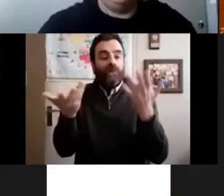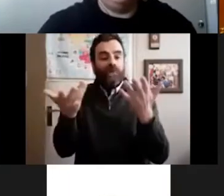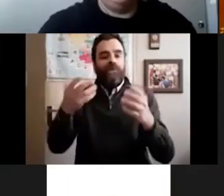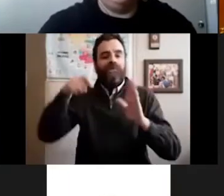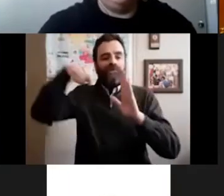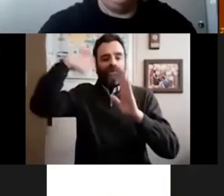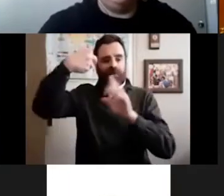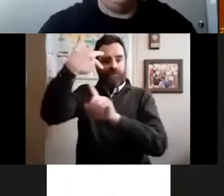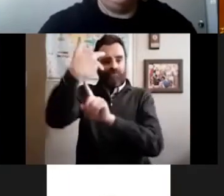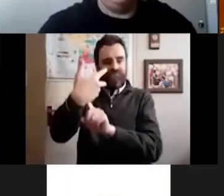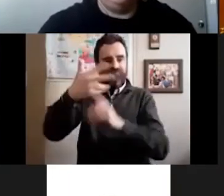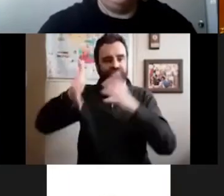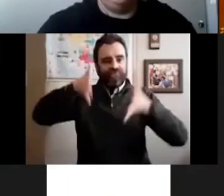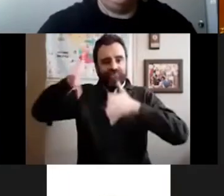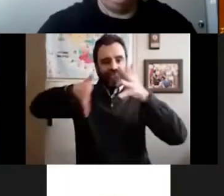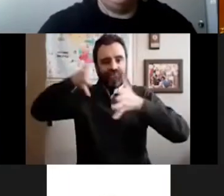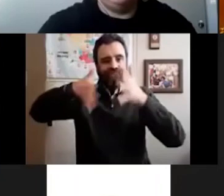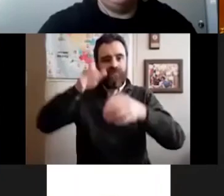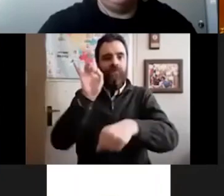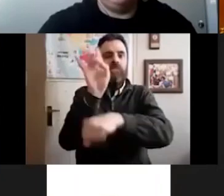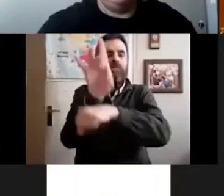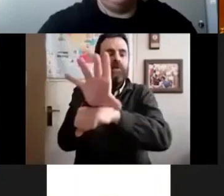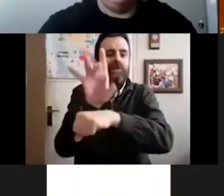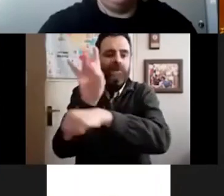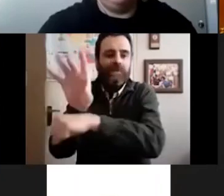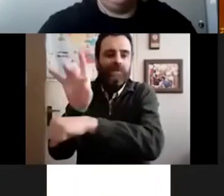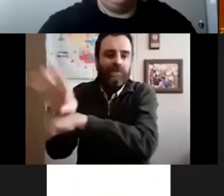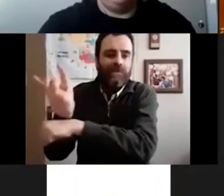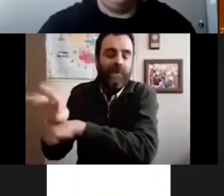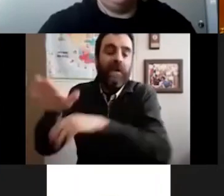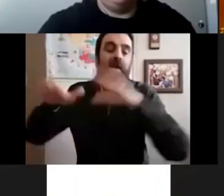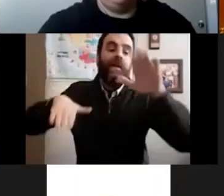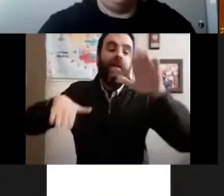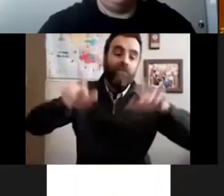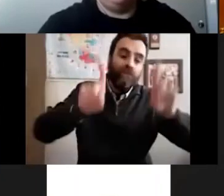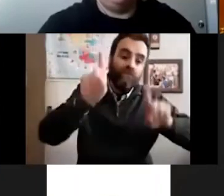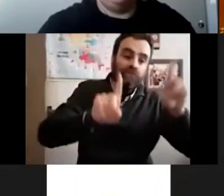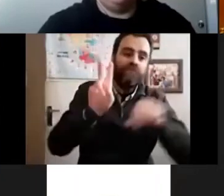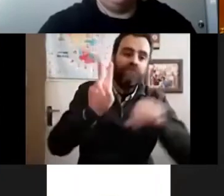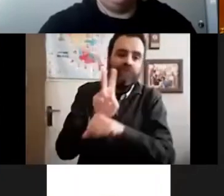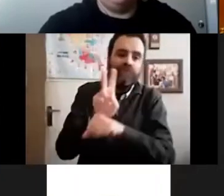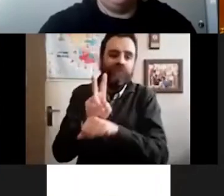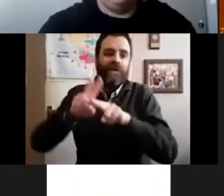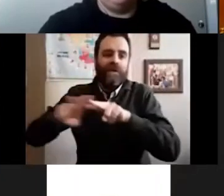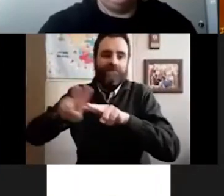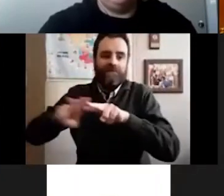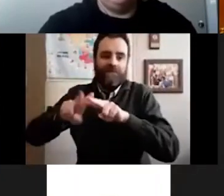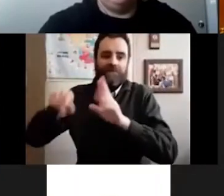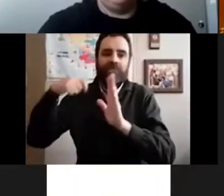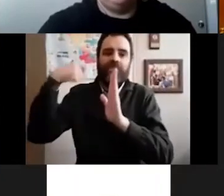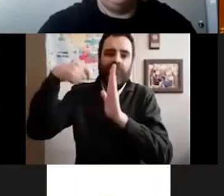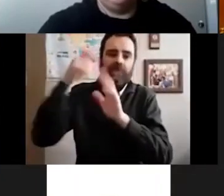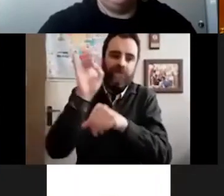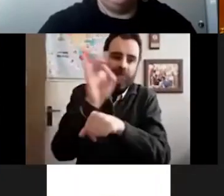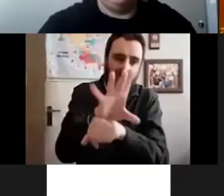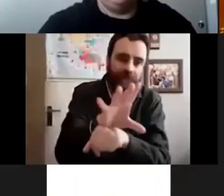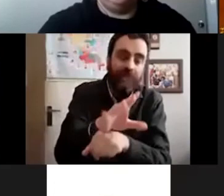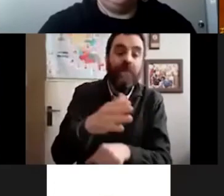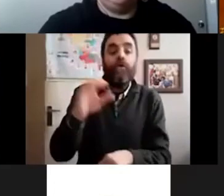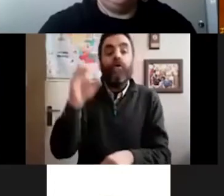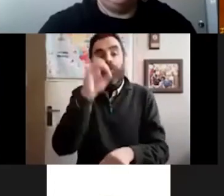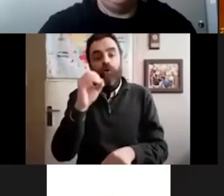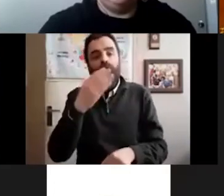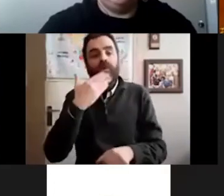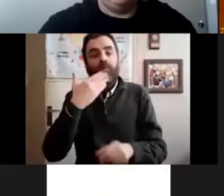lectura. Entonces, una adecuación ha sido grabarse con videos y enviarlos a los estudiantes. A veces algunos profesores